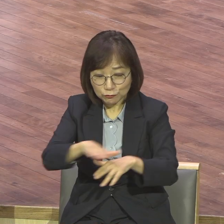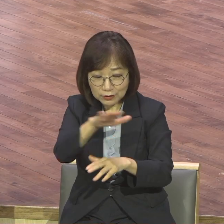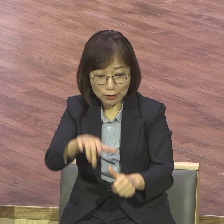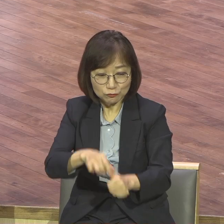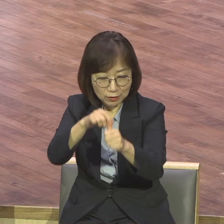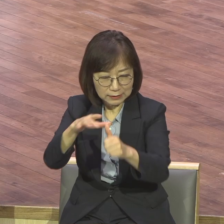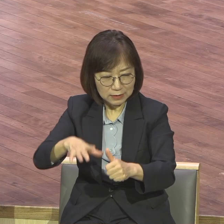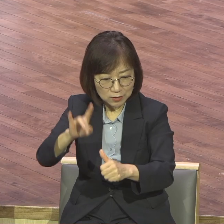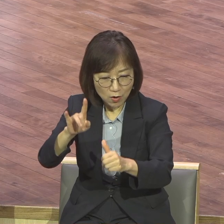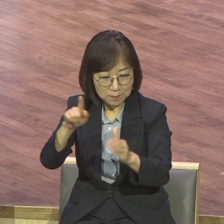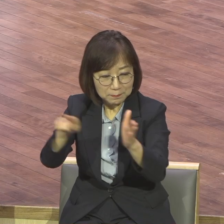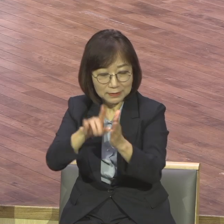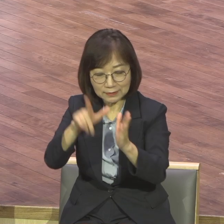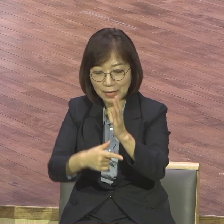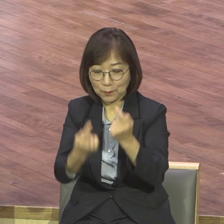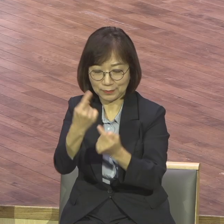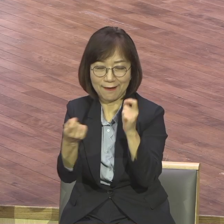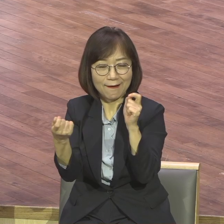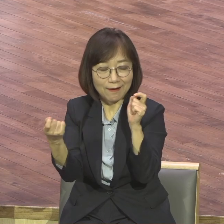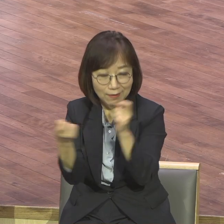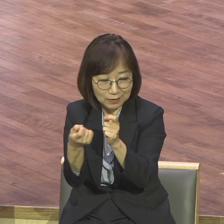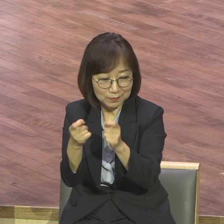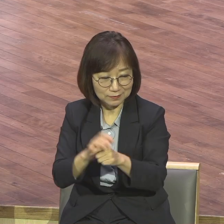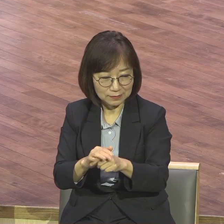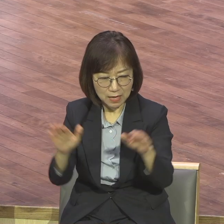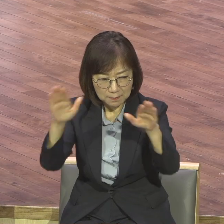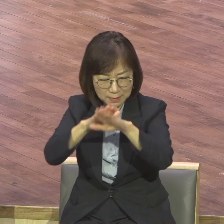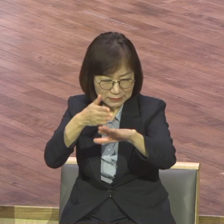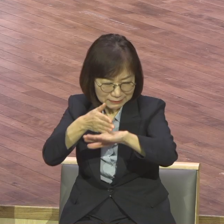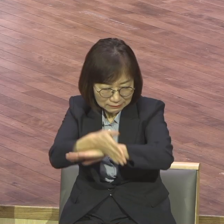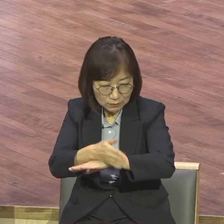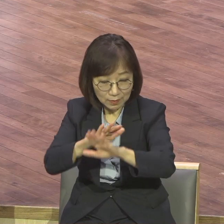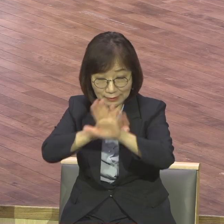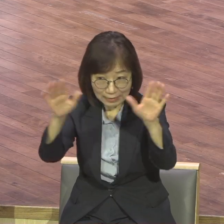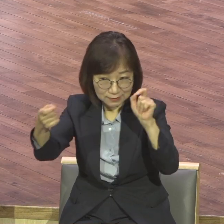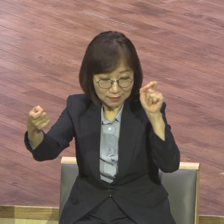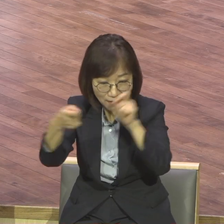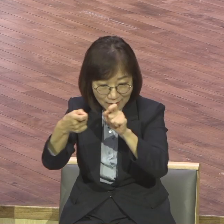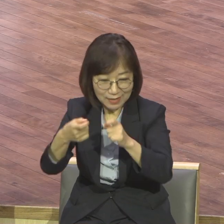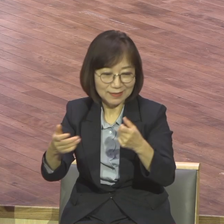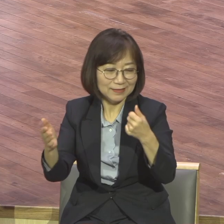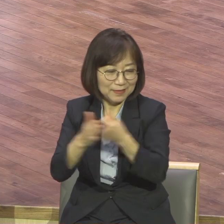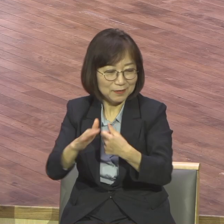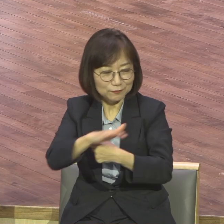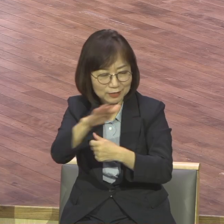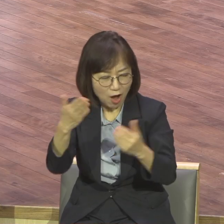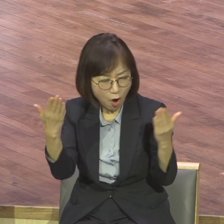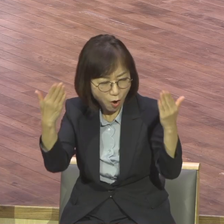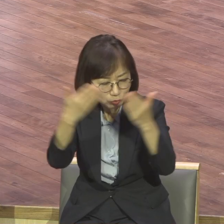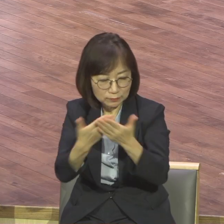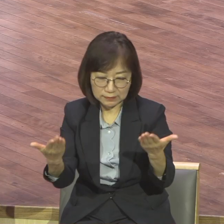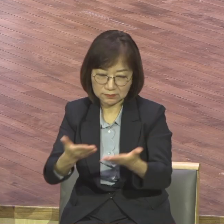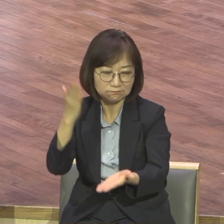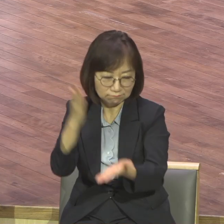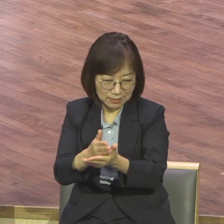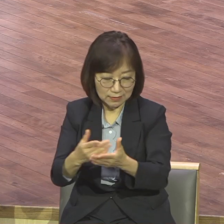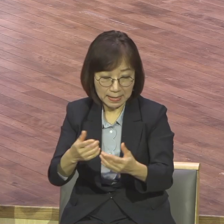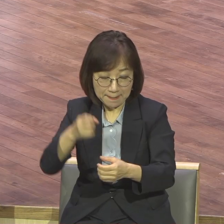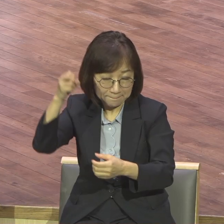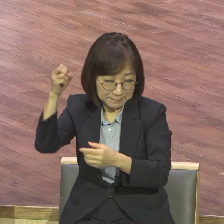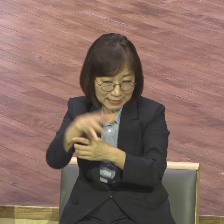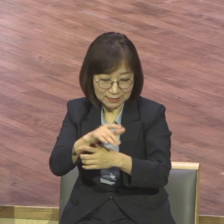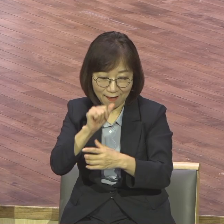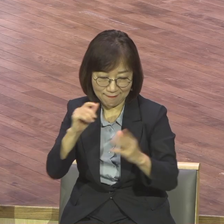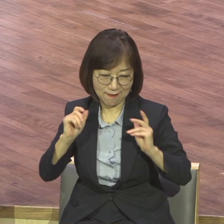믿을 때보다 가까웠음이라. 밤이 깊고 낮이 가까웠으니 그러므로 우리가 어둠의 일을 벗고 빛의 갑옷을